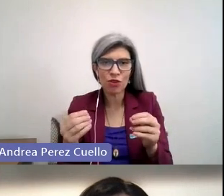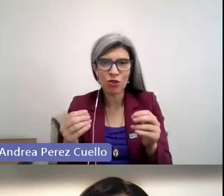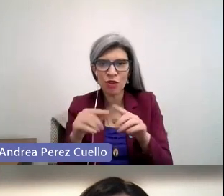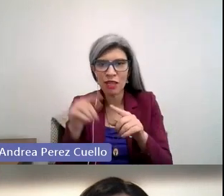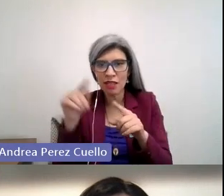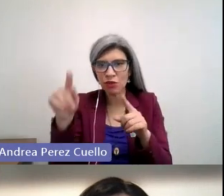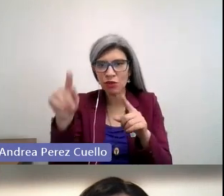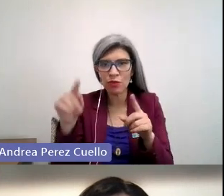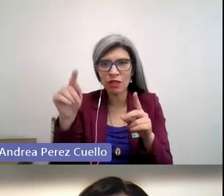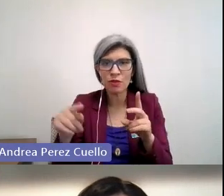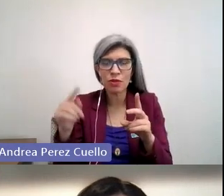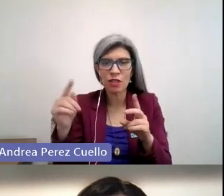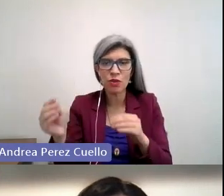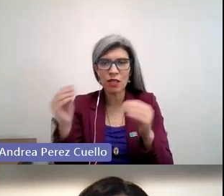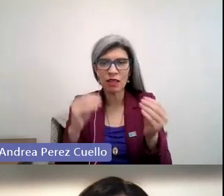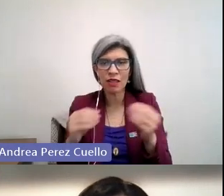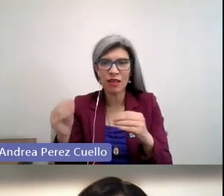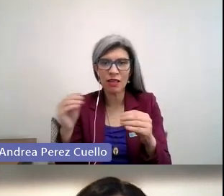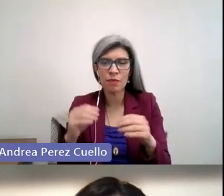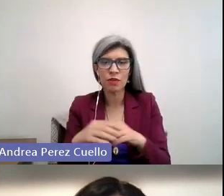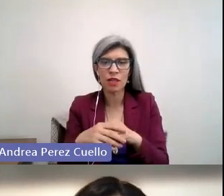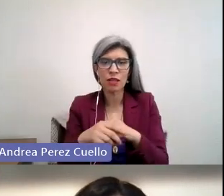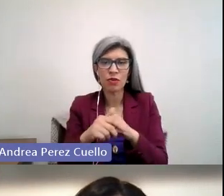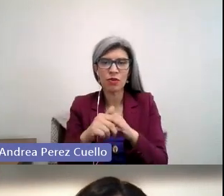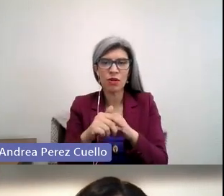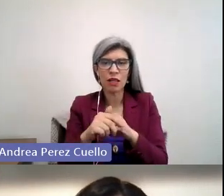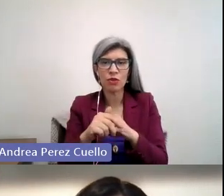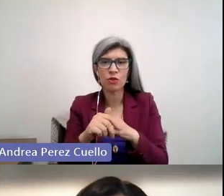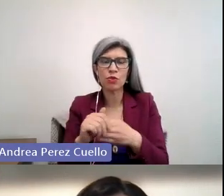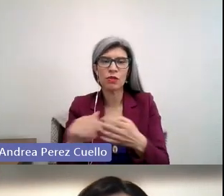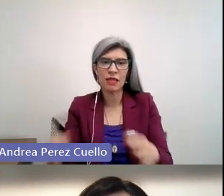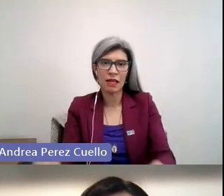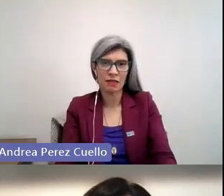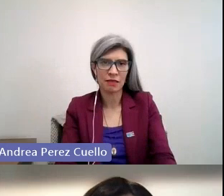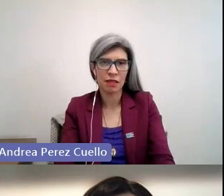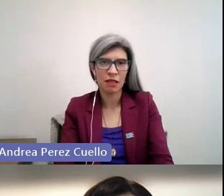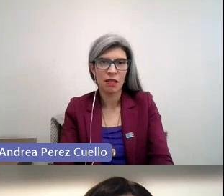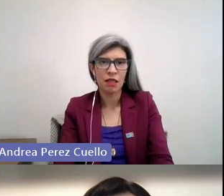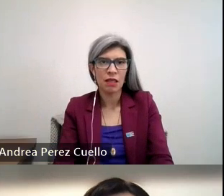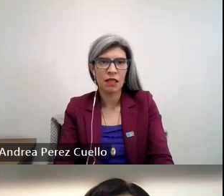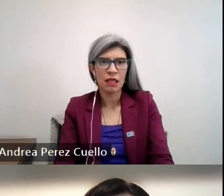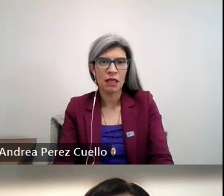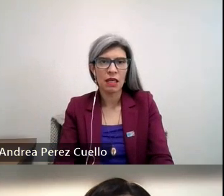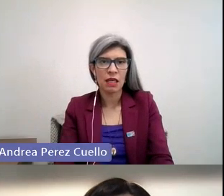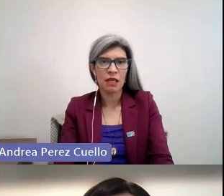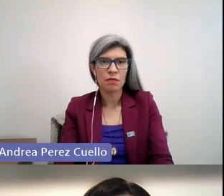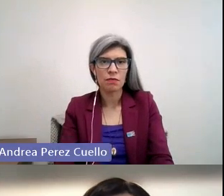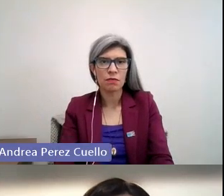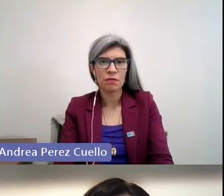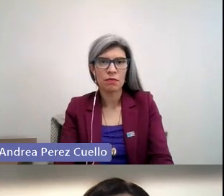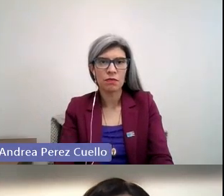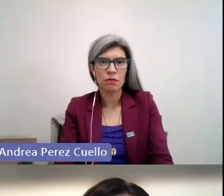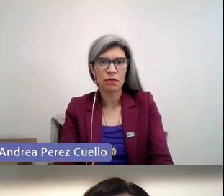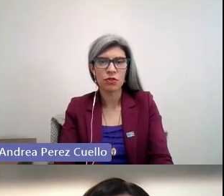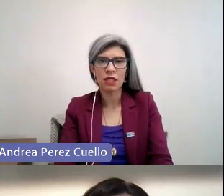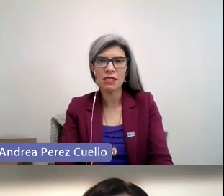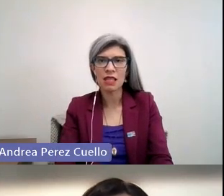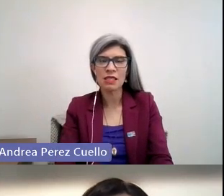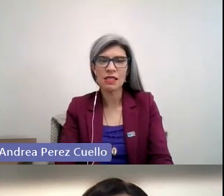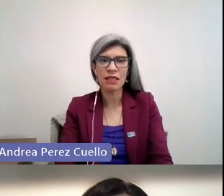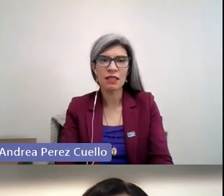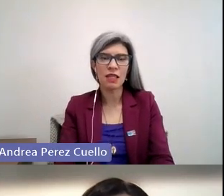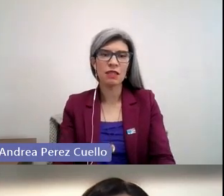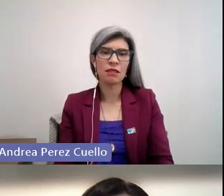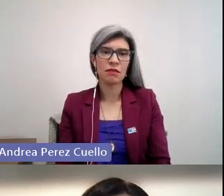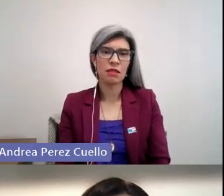está borroso. De hecho, algunas personas sordas estaban respondiendo al consultarles. Em, Ahí no me sé qué ven.